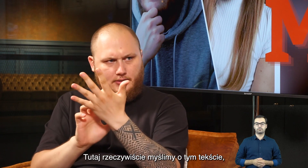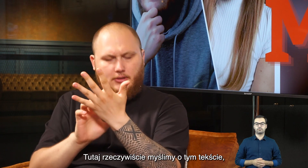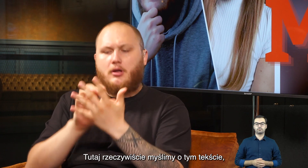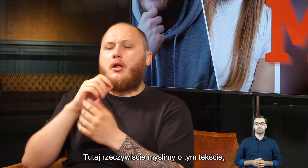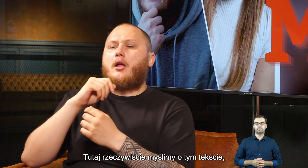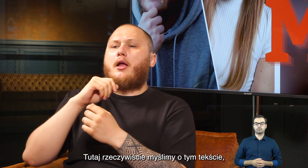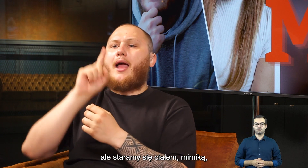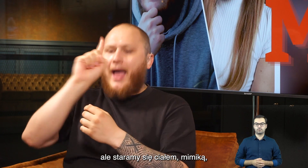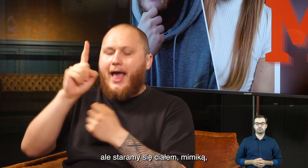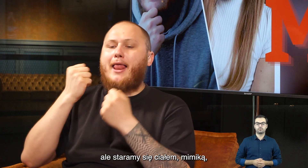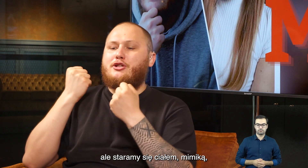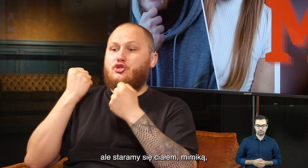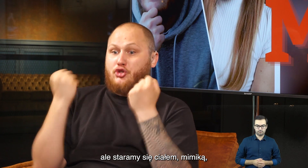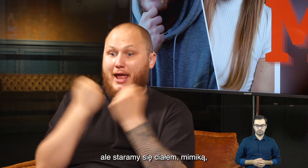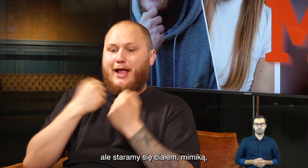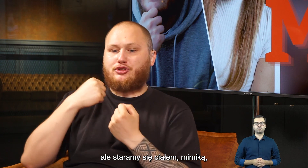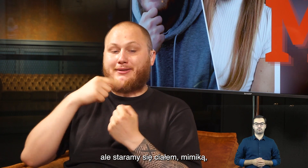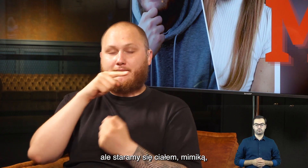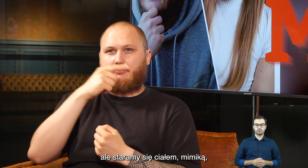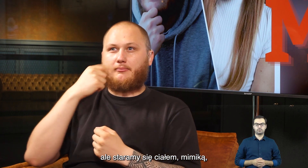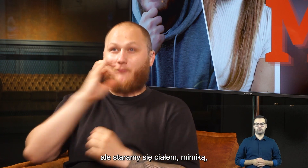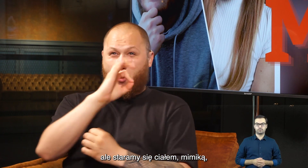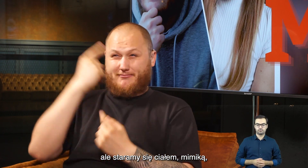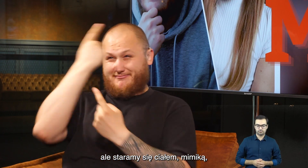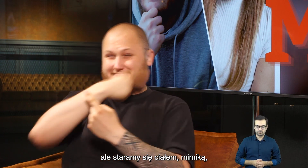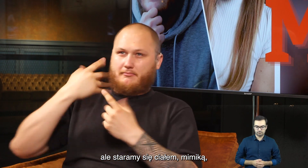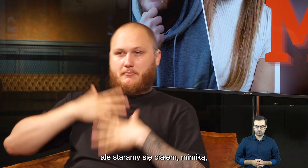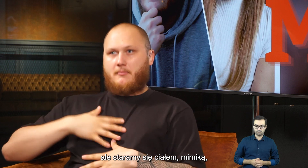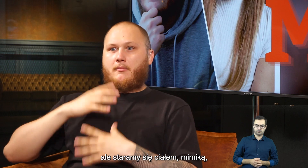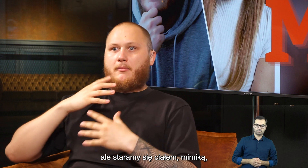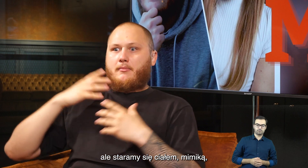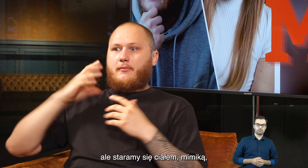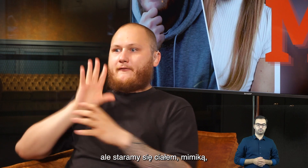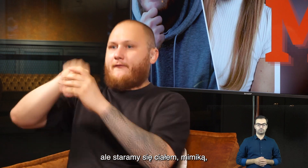Tutaj rzeczywiście myślimy o tym tekście, ale staramy się